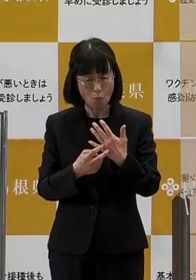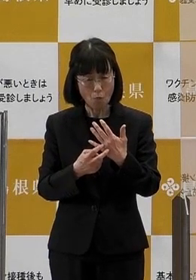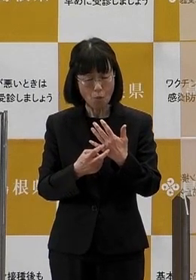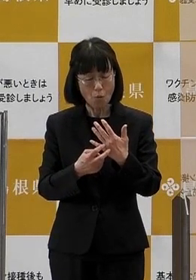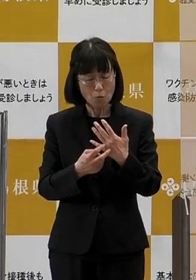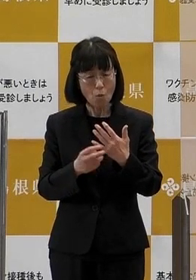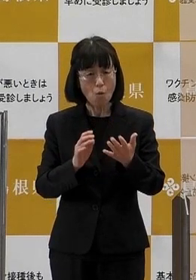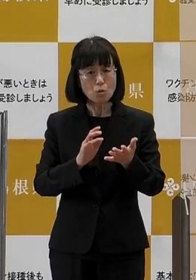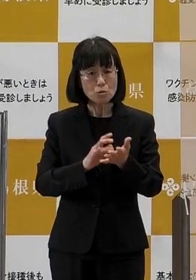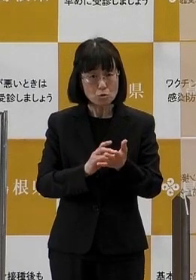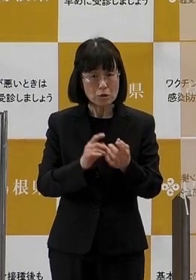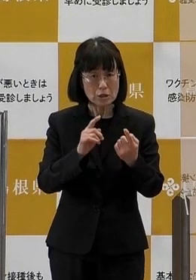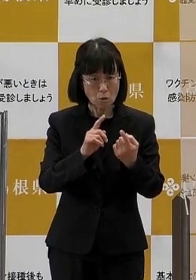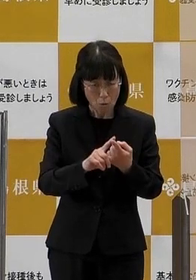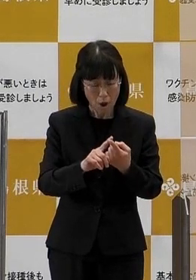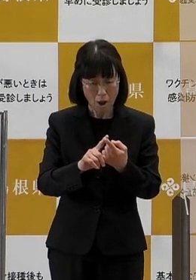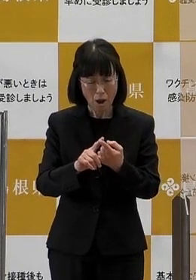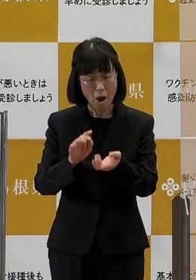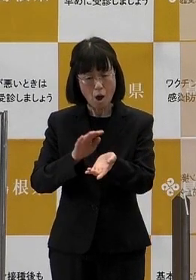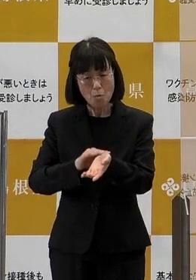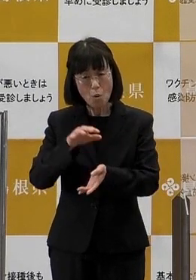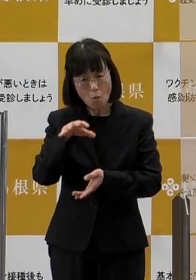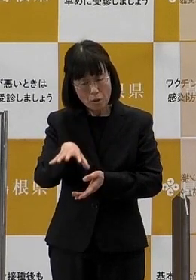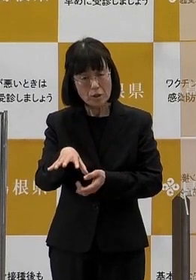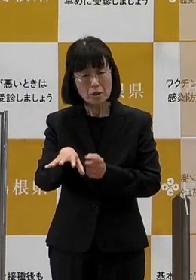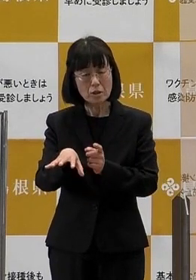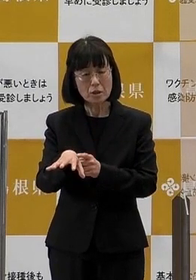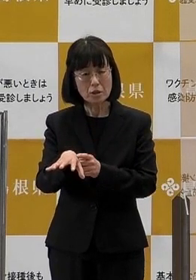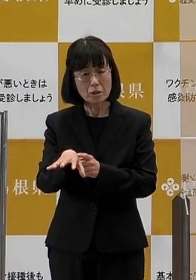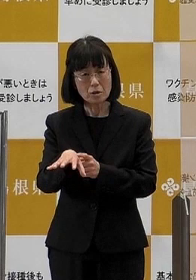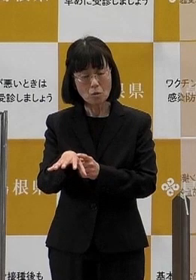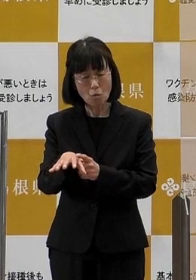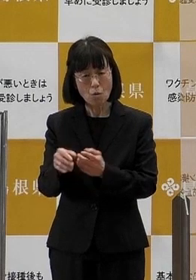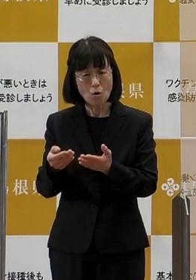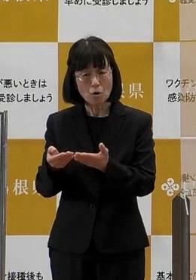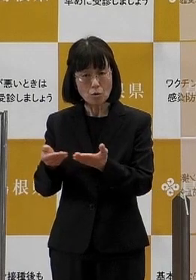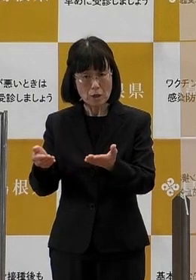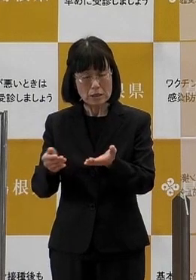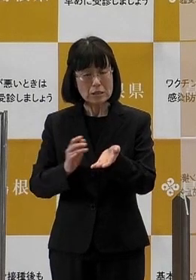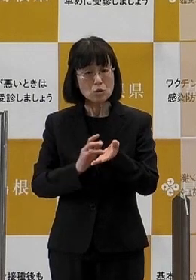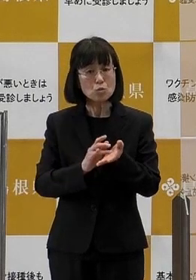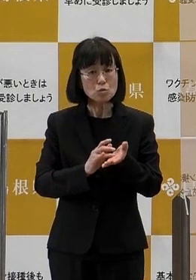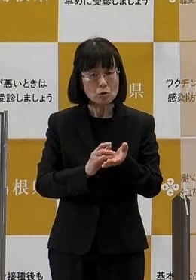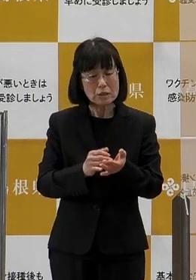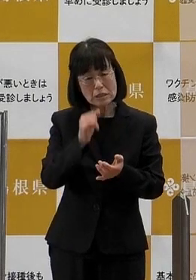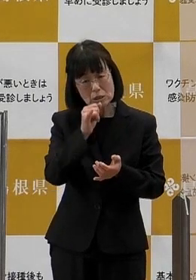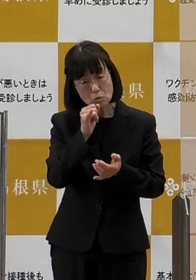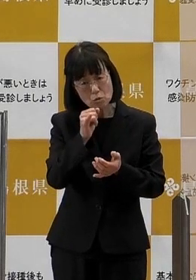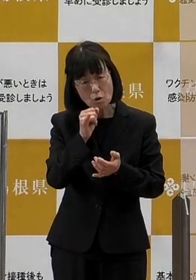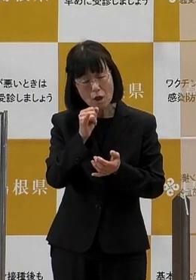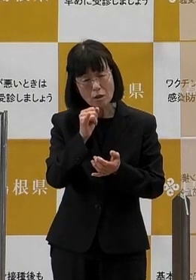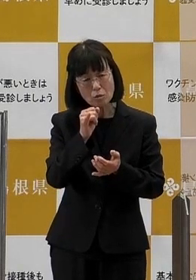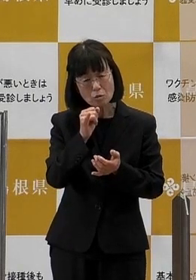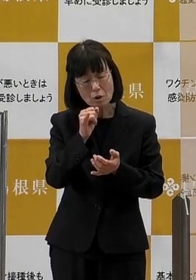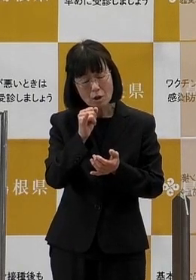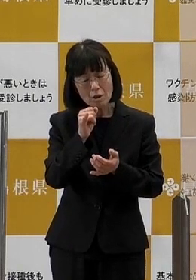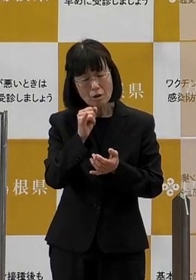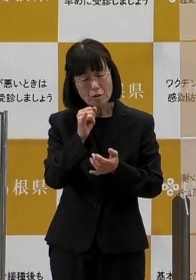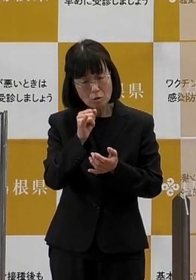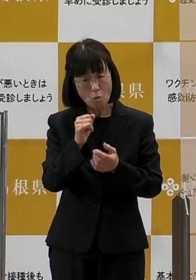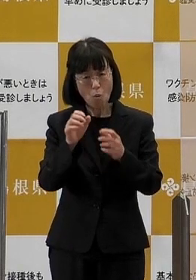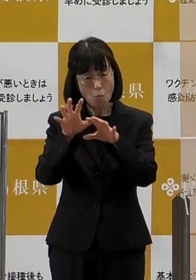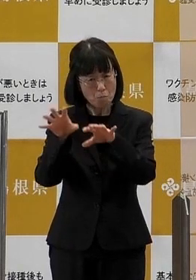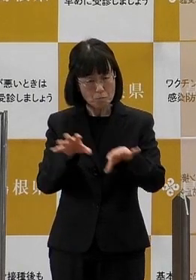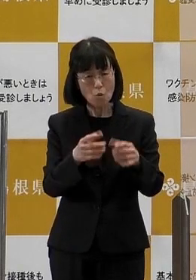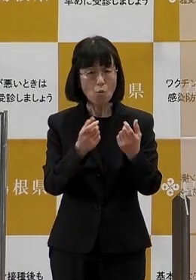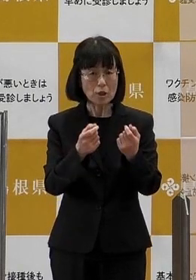ちゃんと開業医の先生方まで出せるような、そういうインフルエンザと同じような状況になれば、5類になって、こん